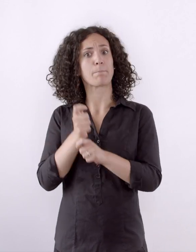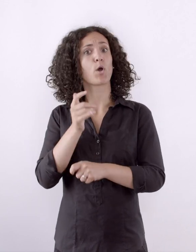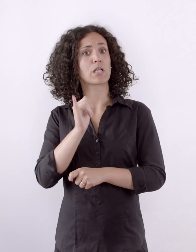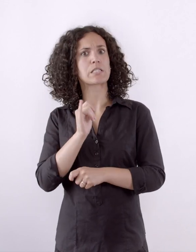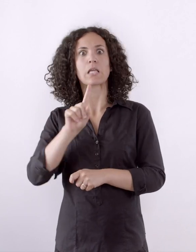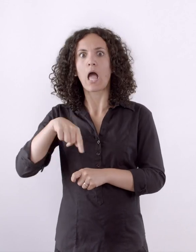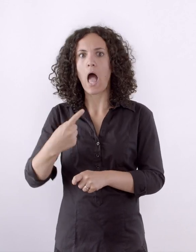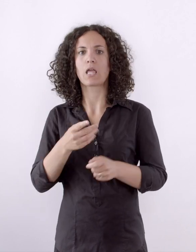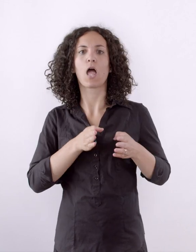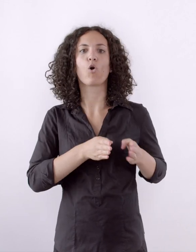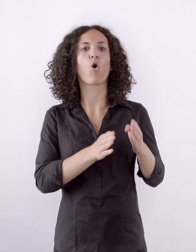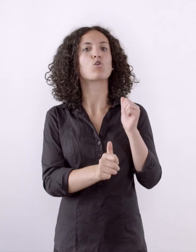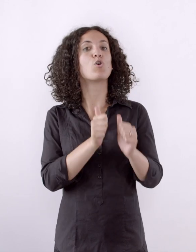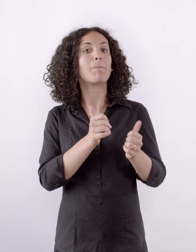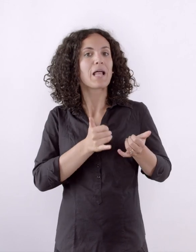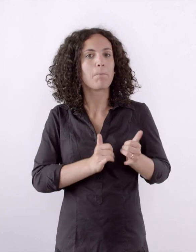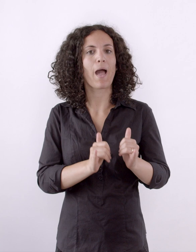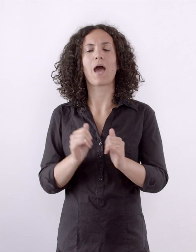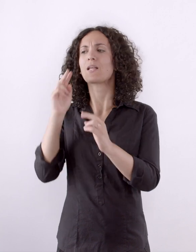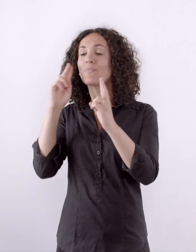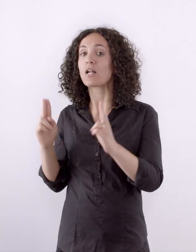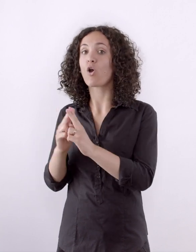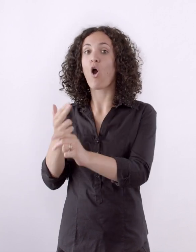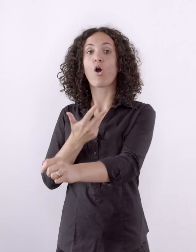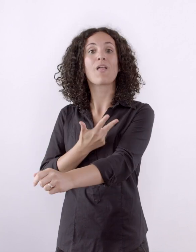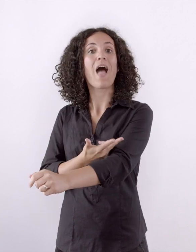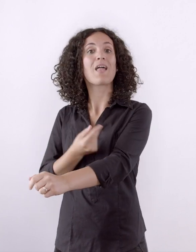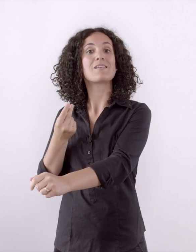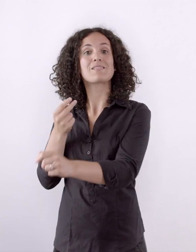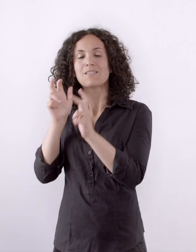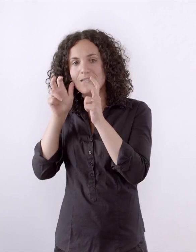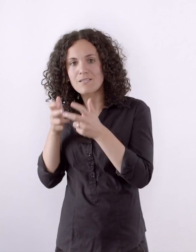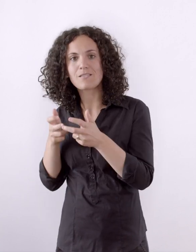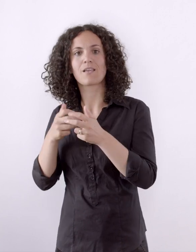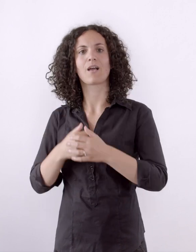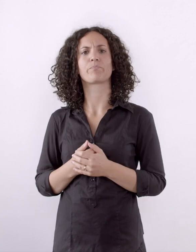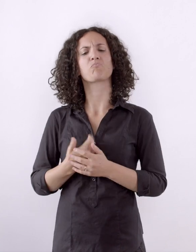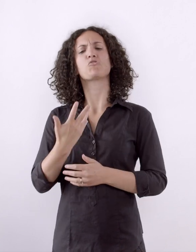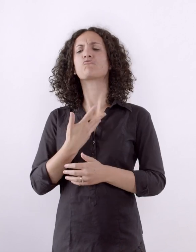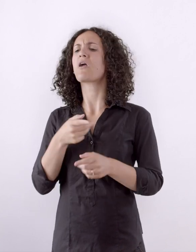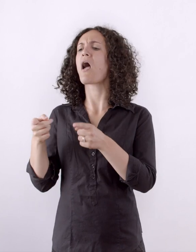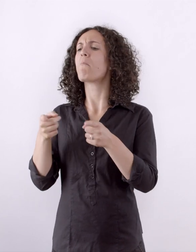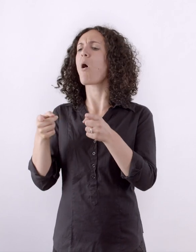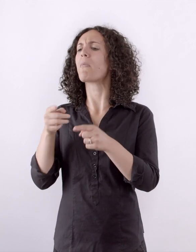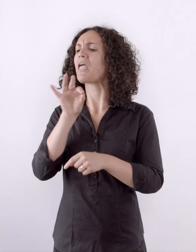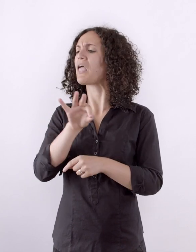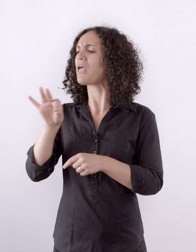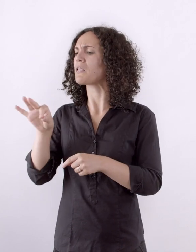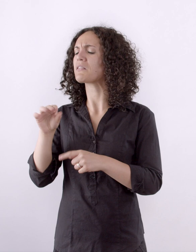ad esempio il corso preparto, l'incontro con l'anestesista e altri momenti che permettono di far vivere la gravidanza in